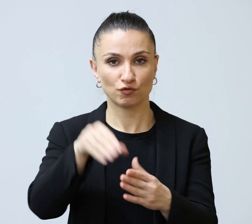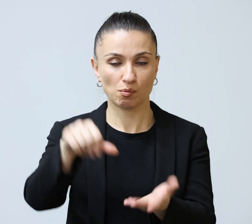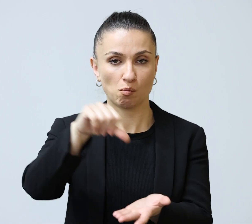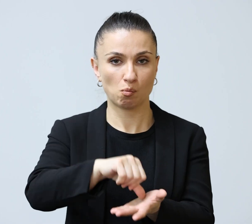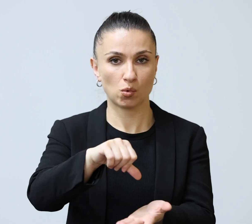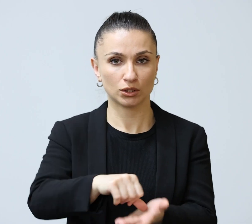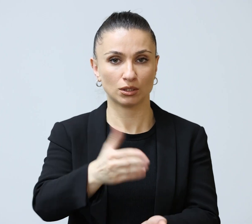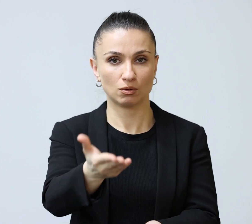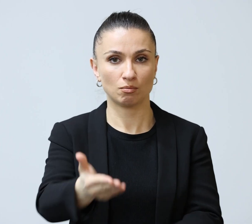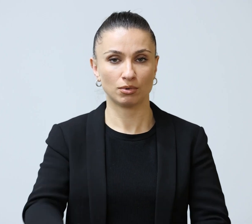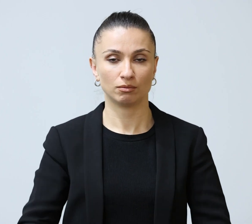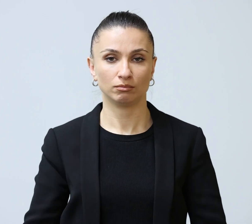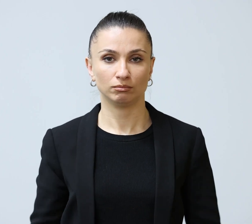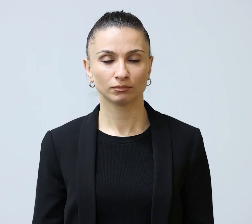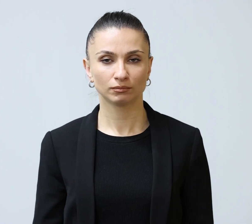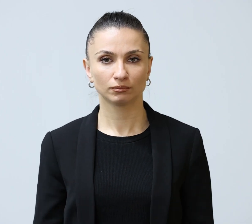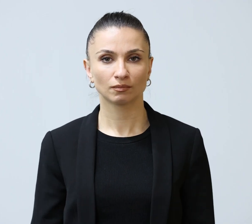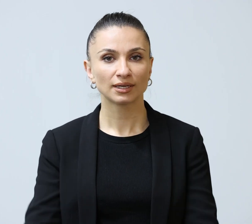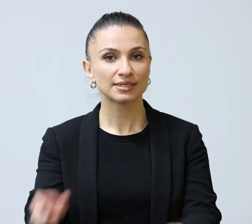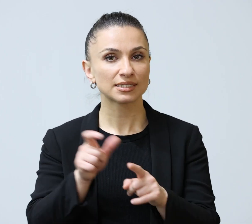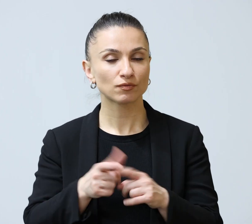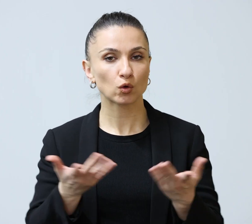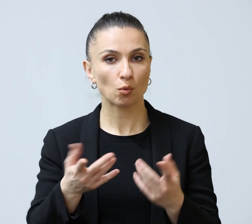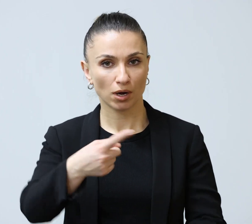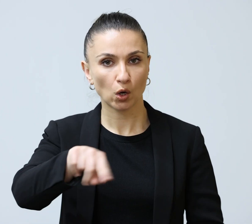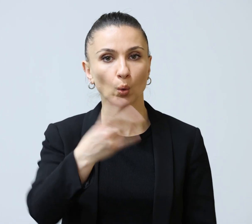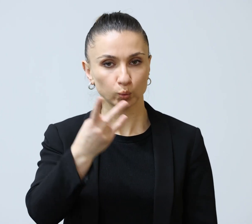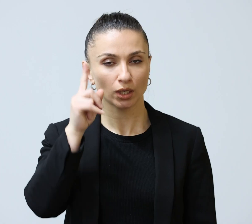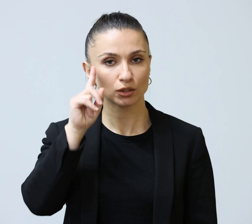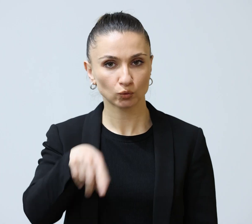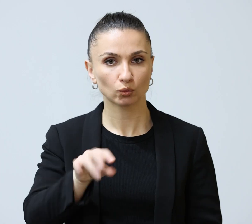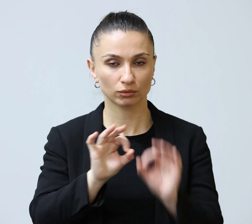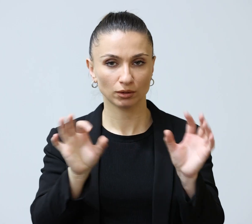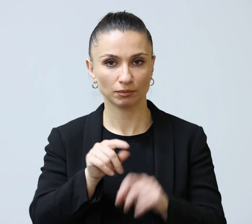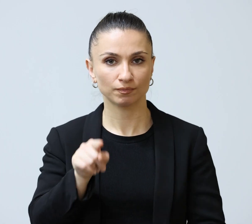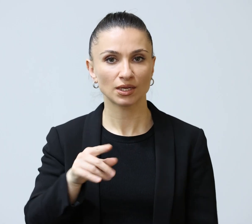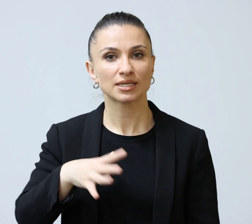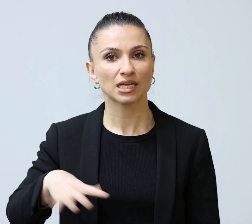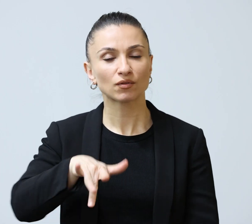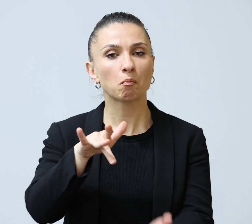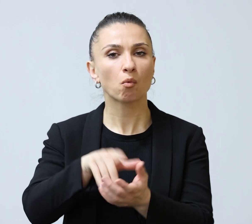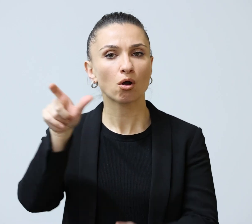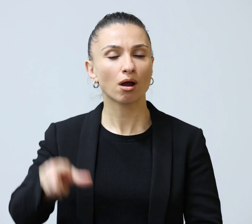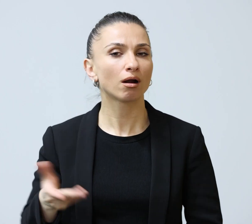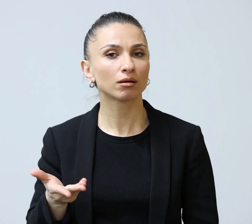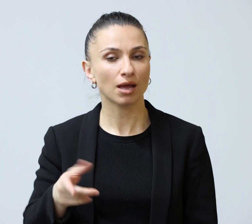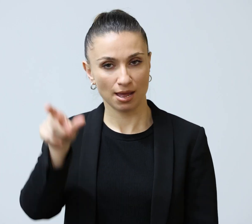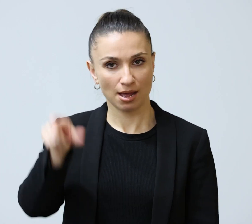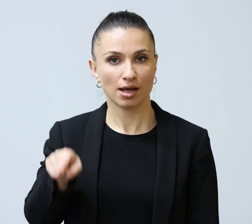Աջակցություն ստացող անձ, անձ, ում իր իրավունքները ինքնուրույն իրականացնելու համար նշանակվել է աջակցություն